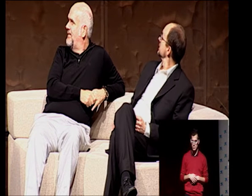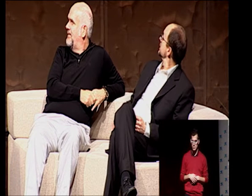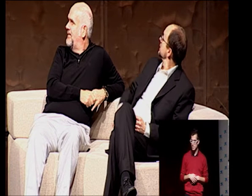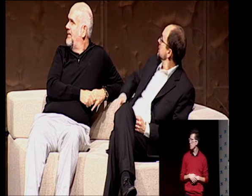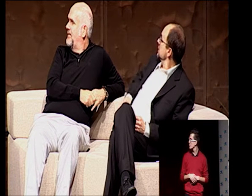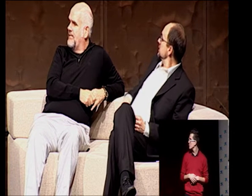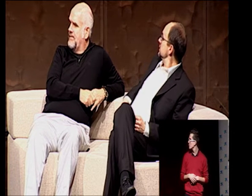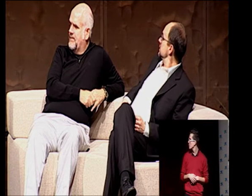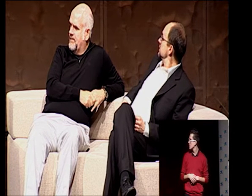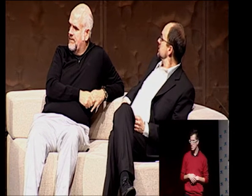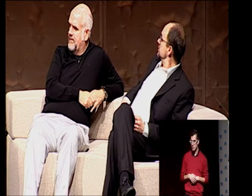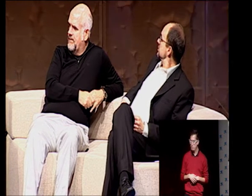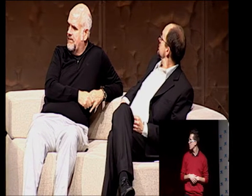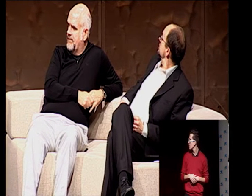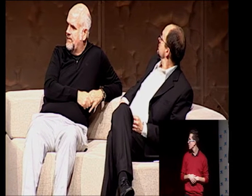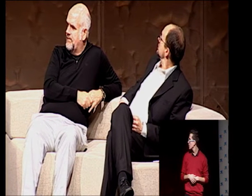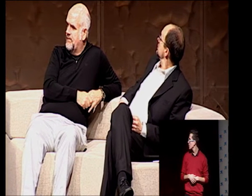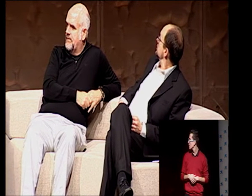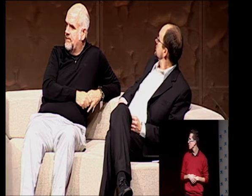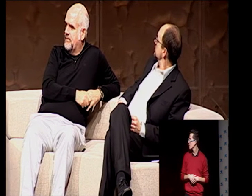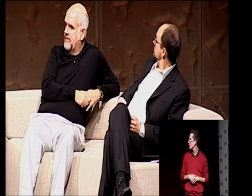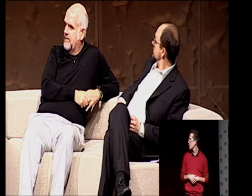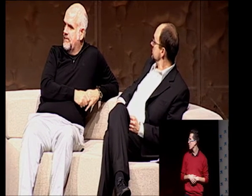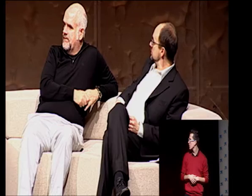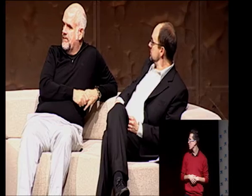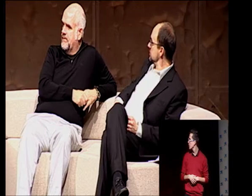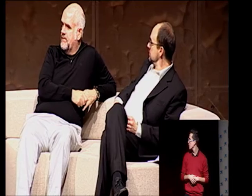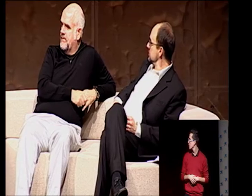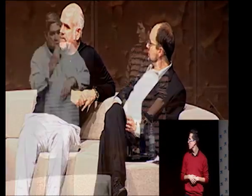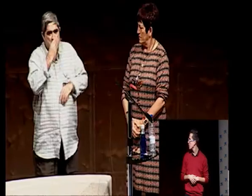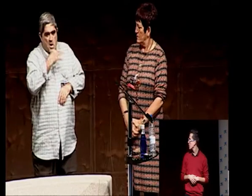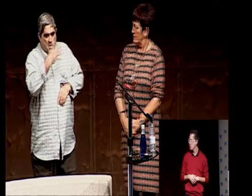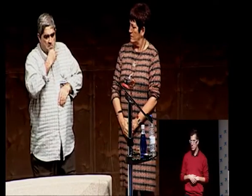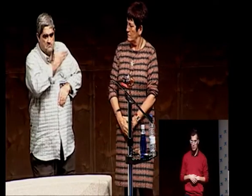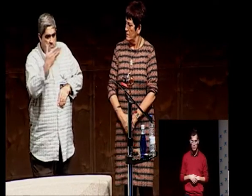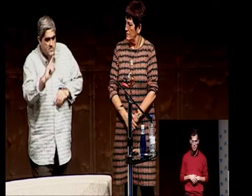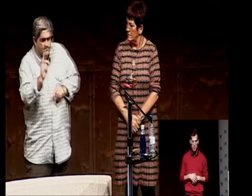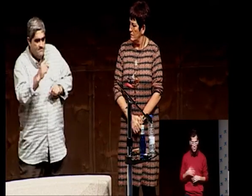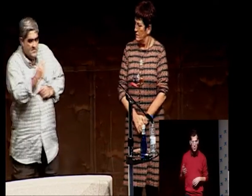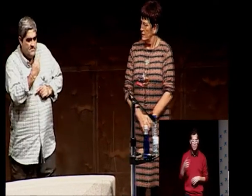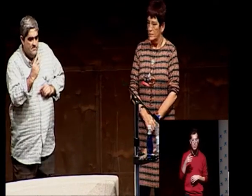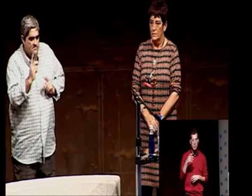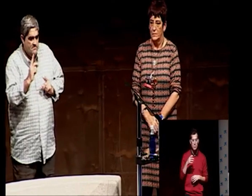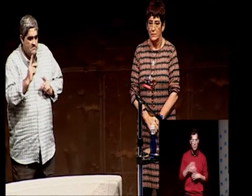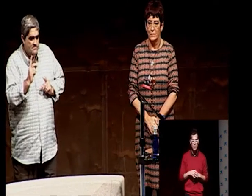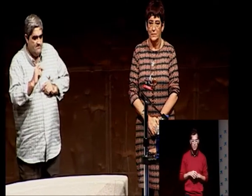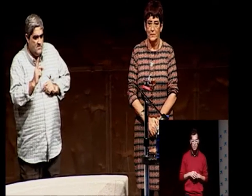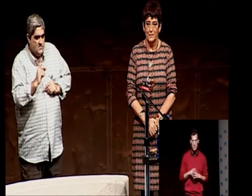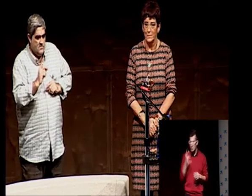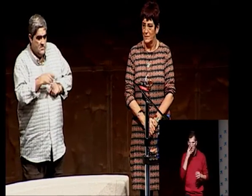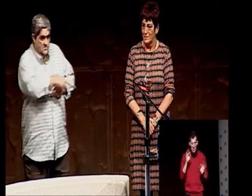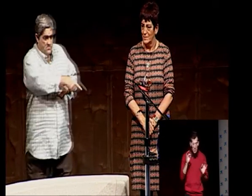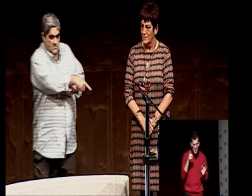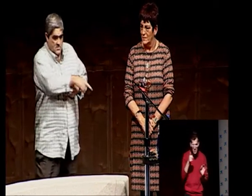Uf apoyo eh Por Dios apoyo no no no no no